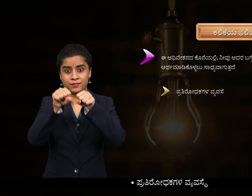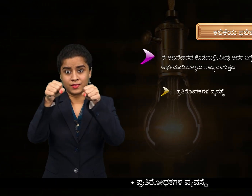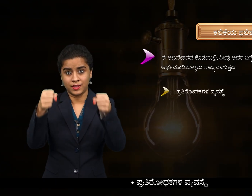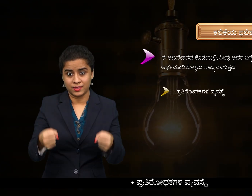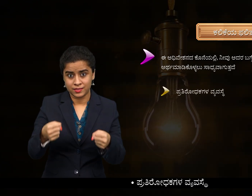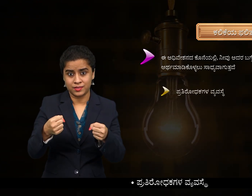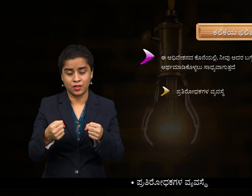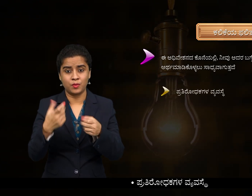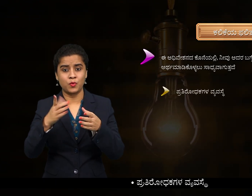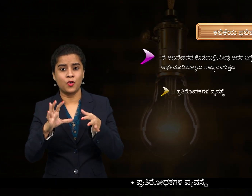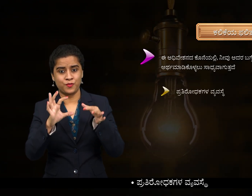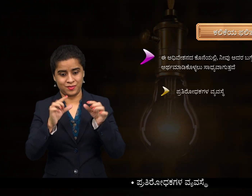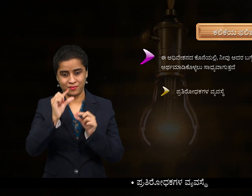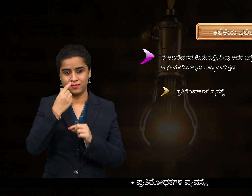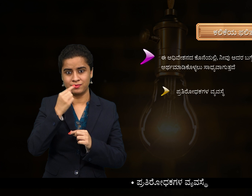ಪ್ರತಿರೋಧಕಗಳ ವ್ಯವಸ್ಥೆ,